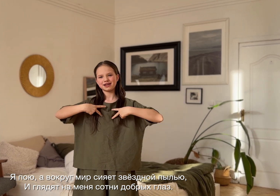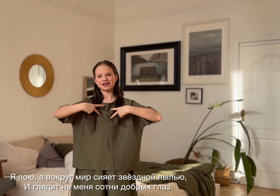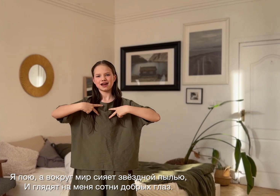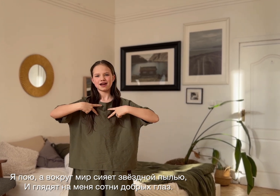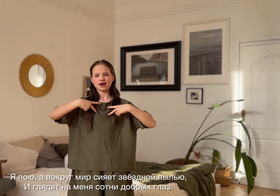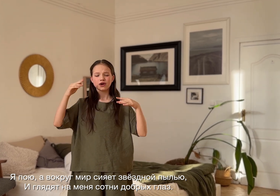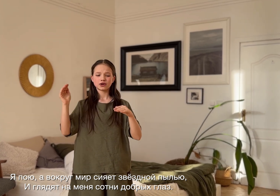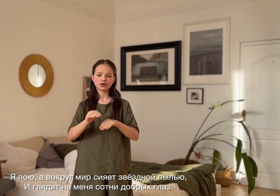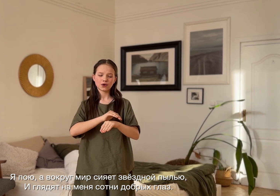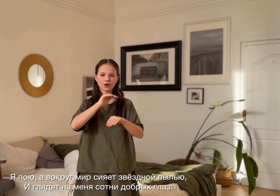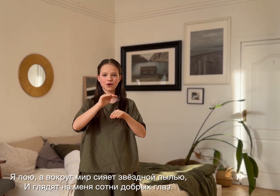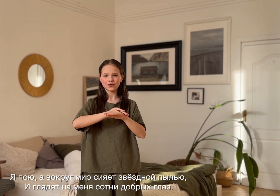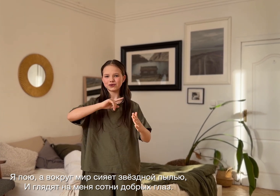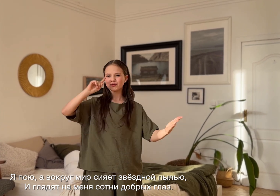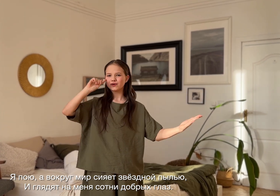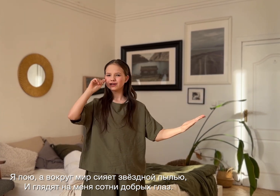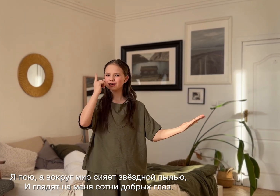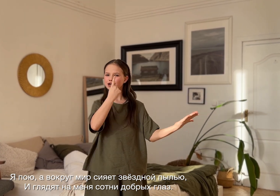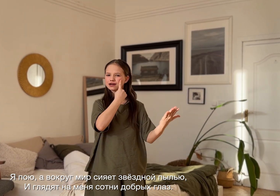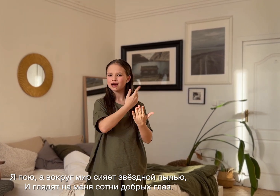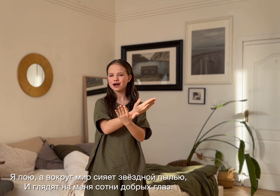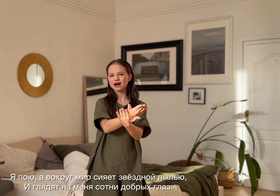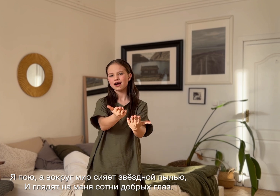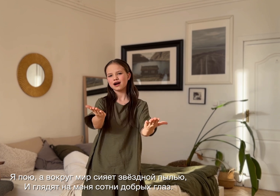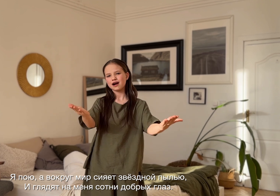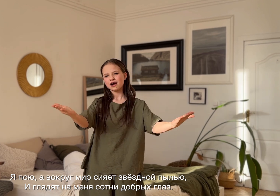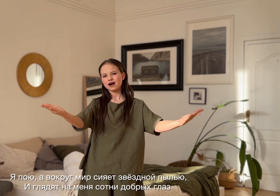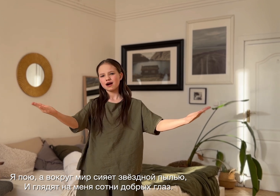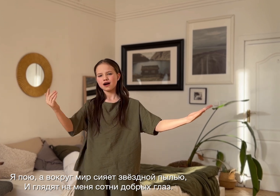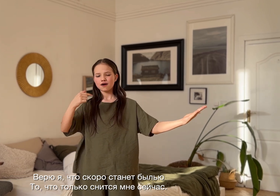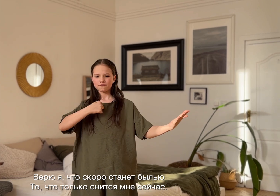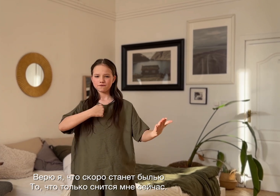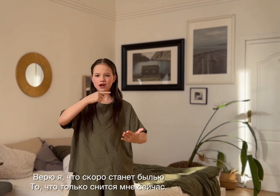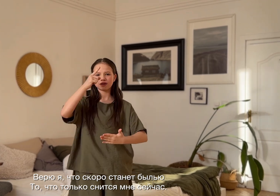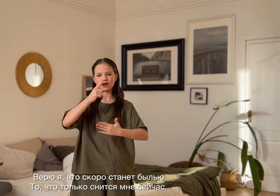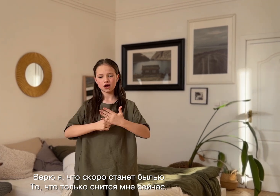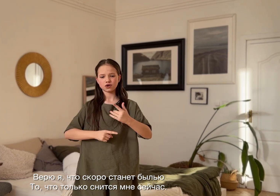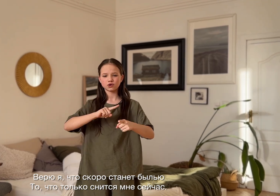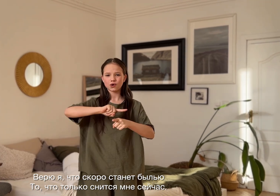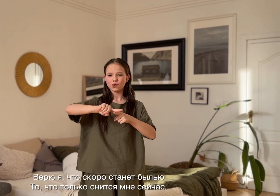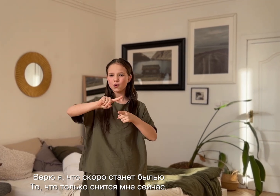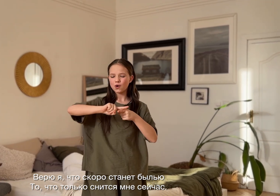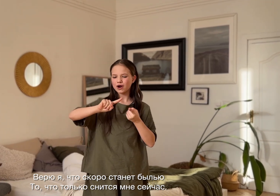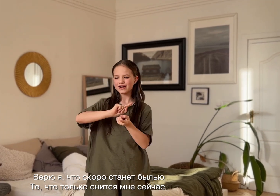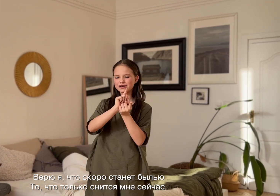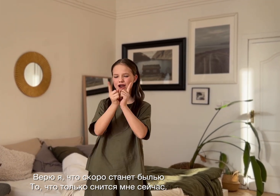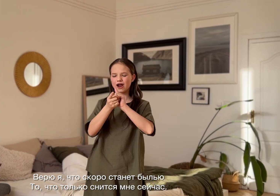меня сотни добрых глаз. Верю я, что скоро